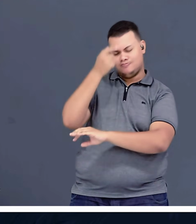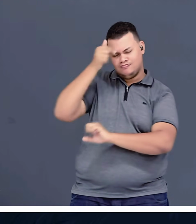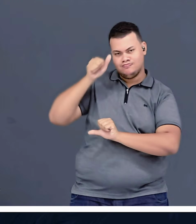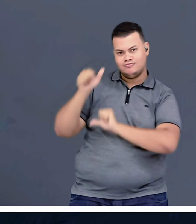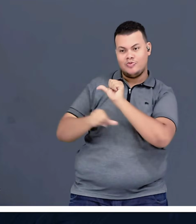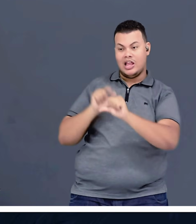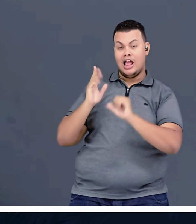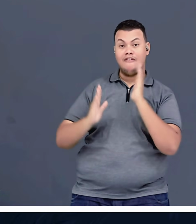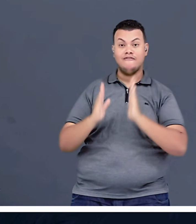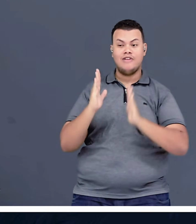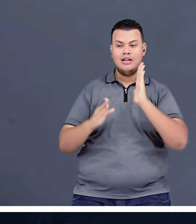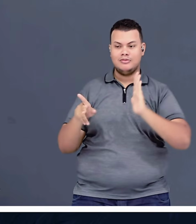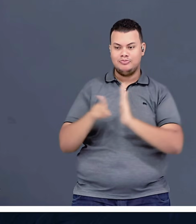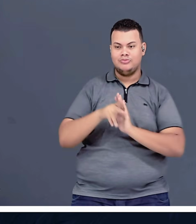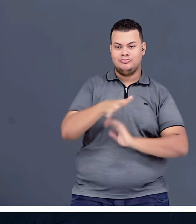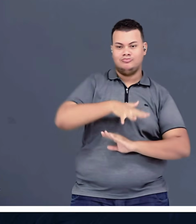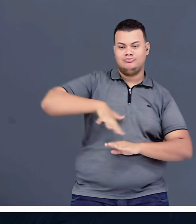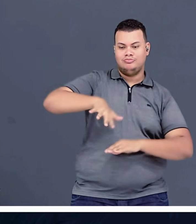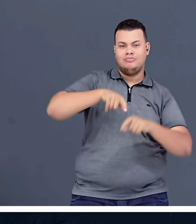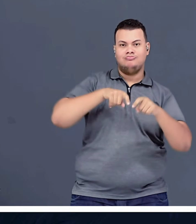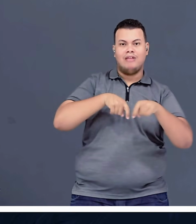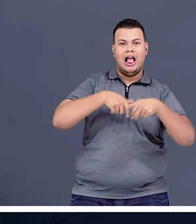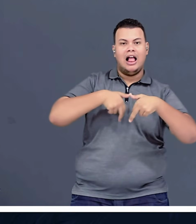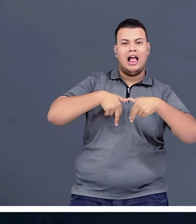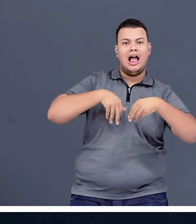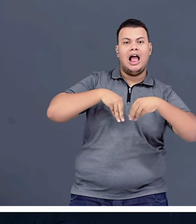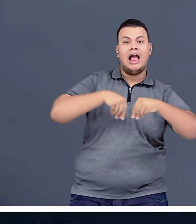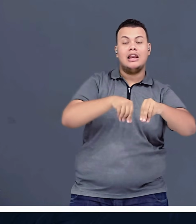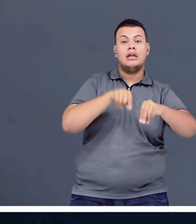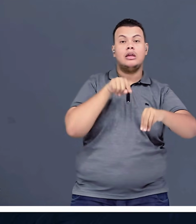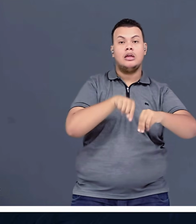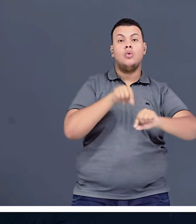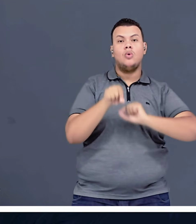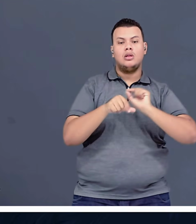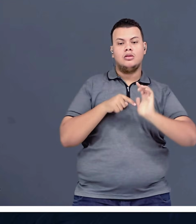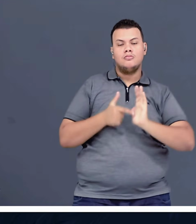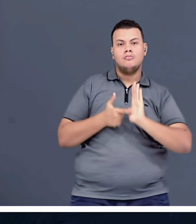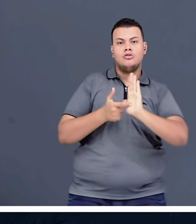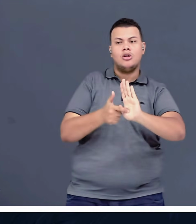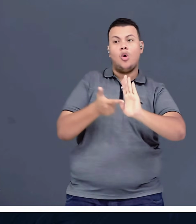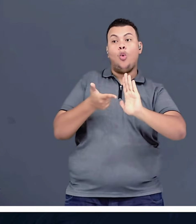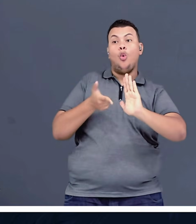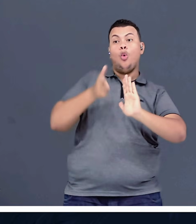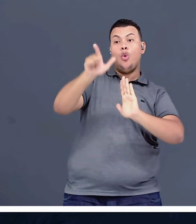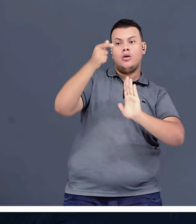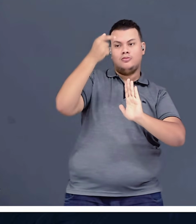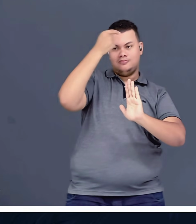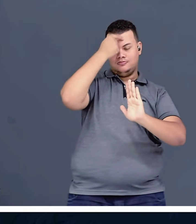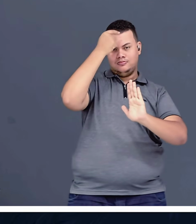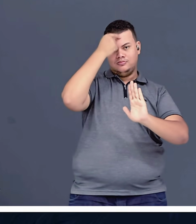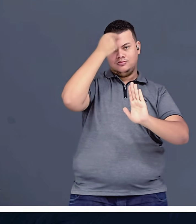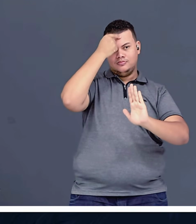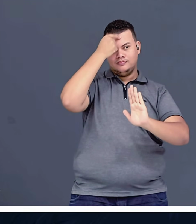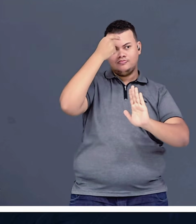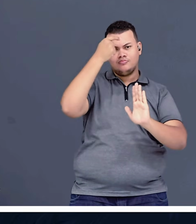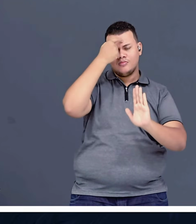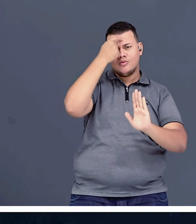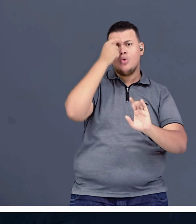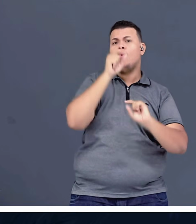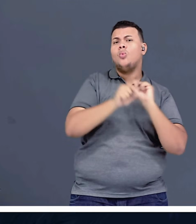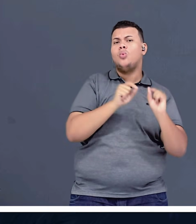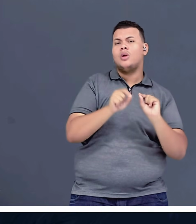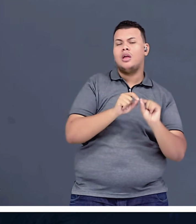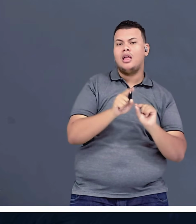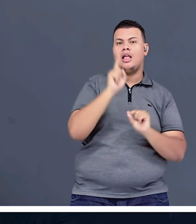É a fase do deserto. E a fase do deserto, gente, revela outra mentalidade. Que é a mentalidade do